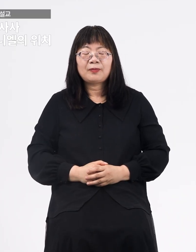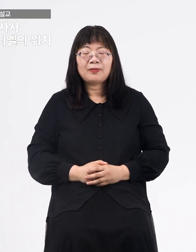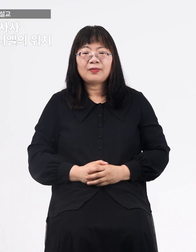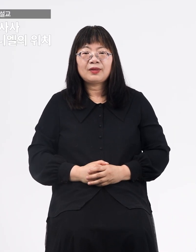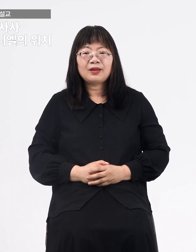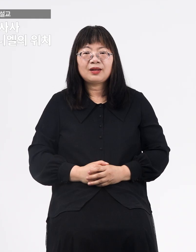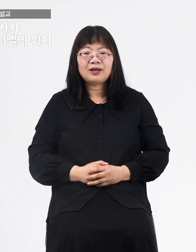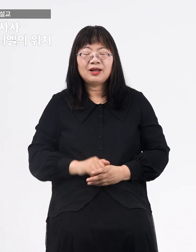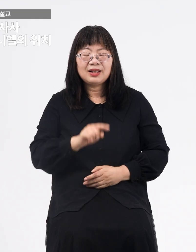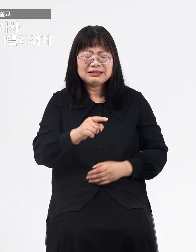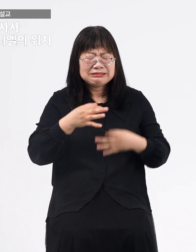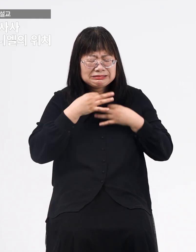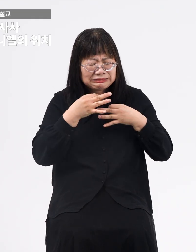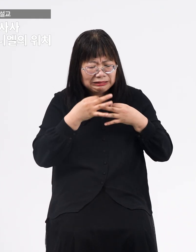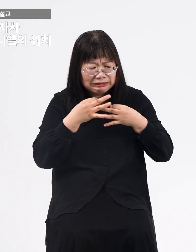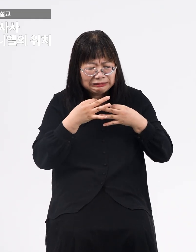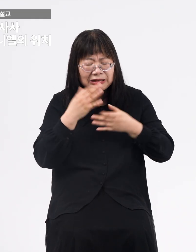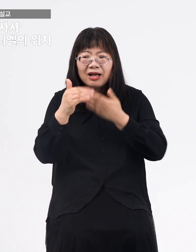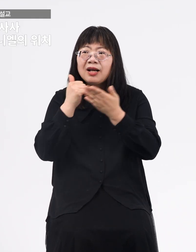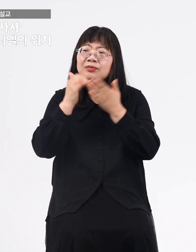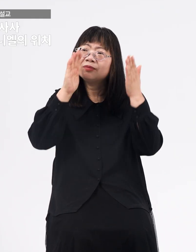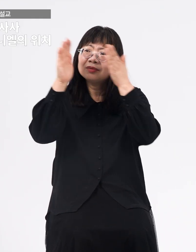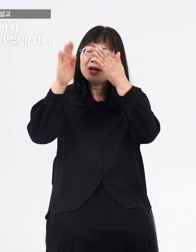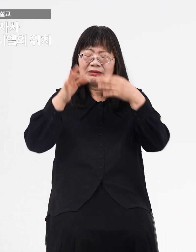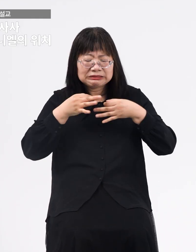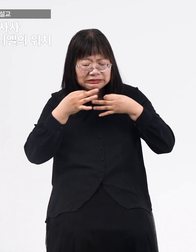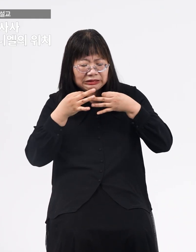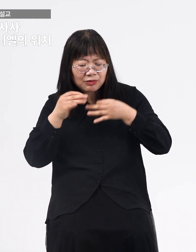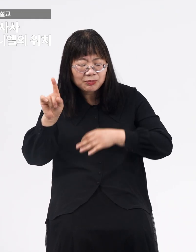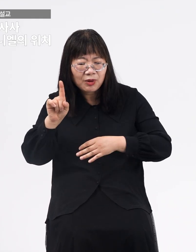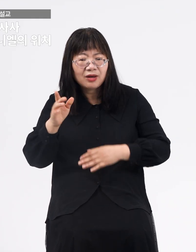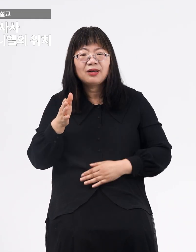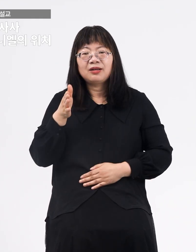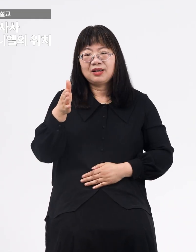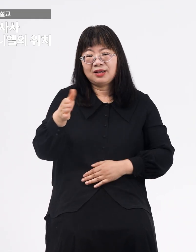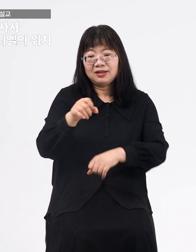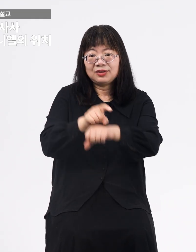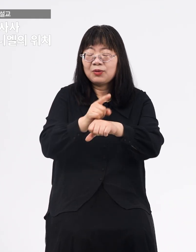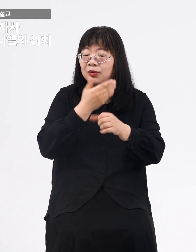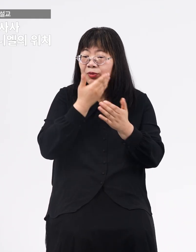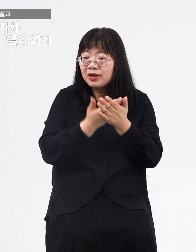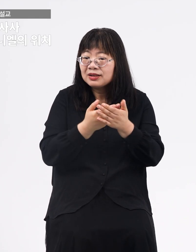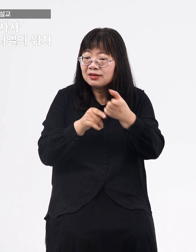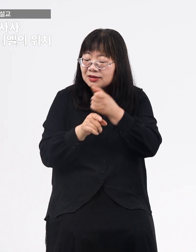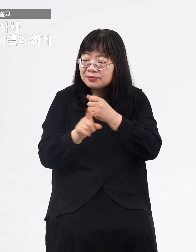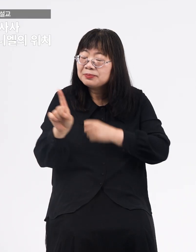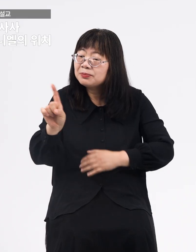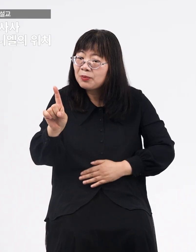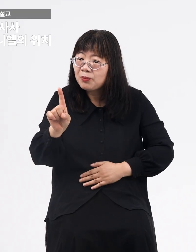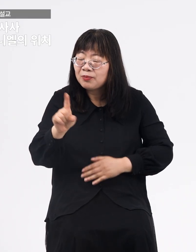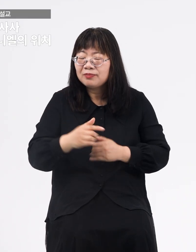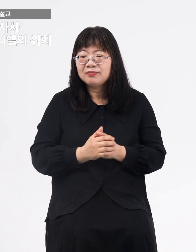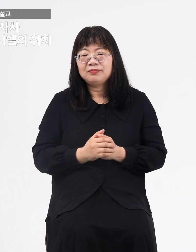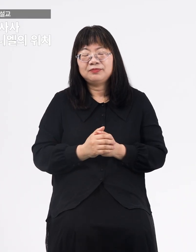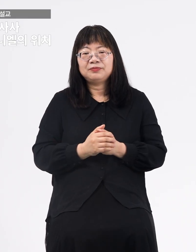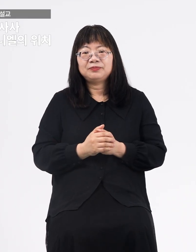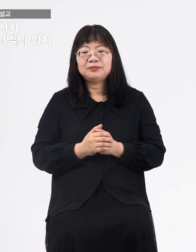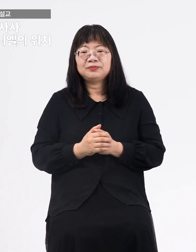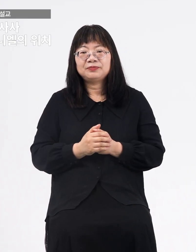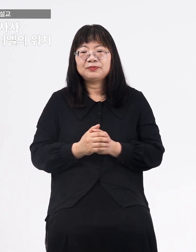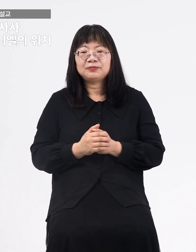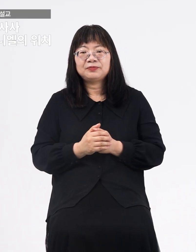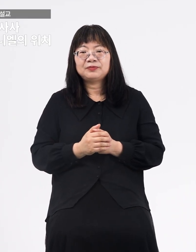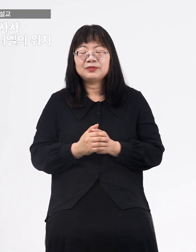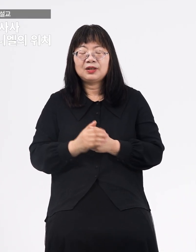이 절규는, 하나님을 향한 이 절규는 이 방향성이 중요한데 무슨 뜻인가 하면, 이런